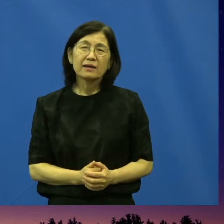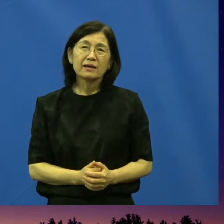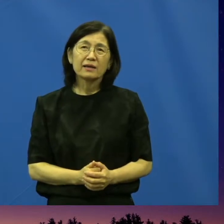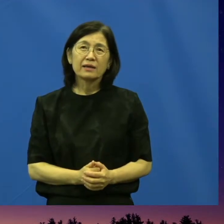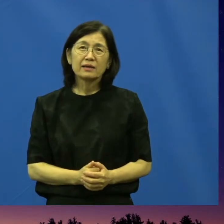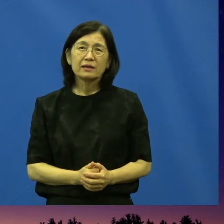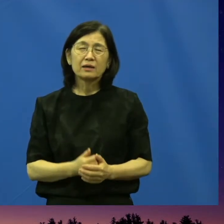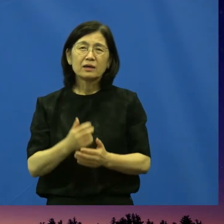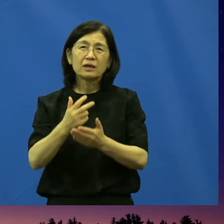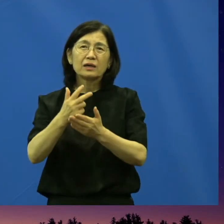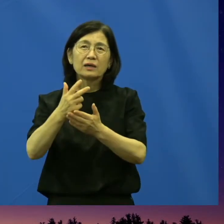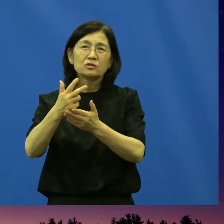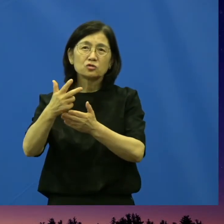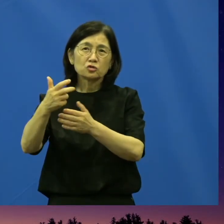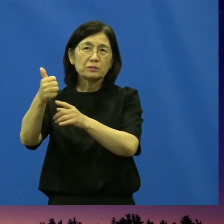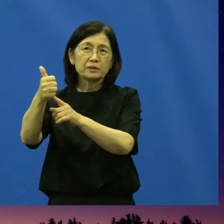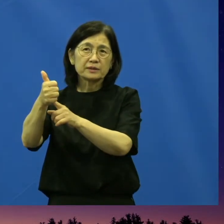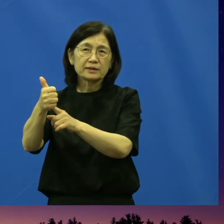주님은